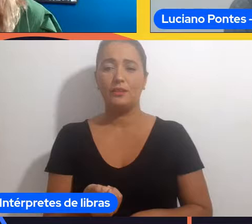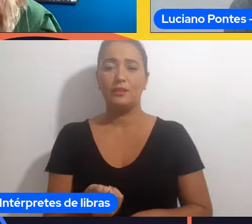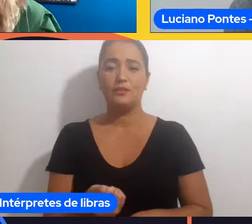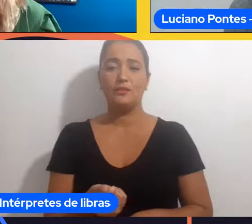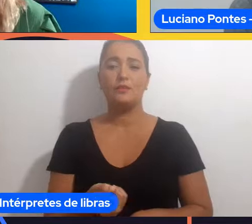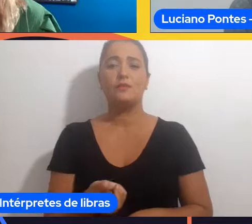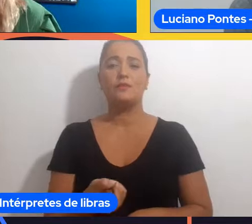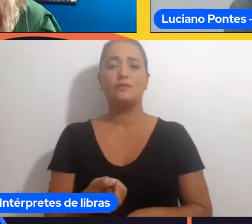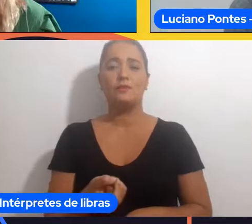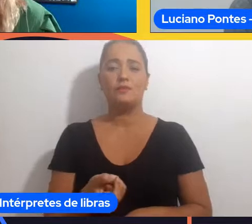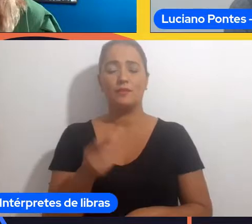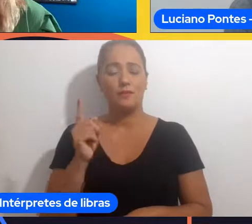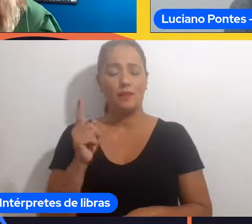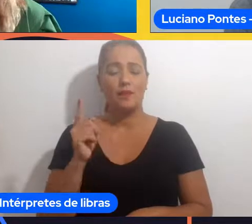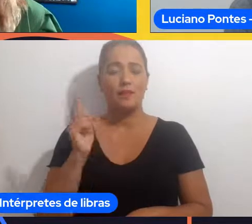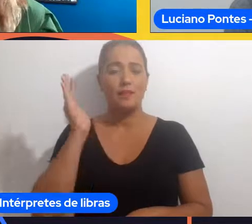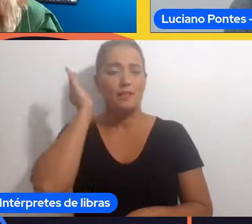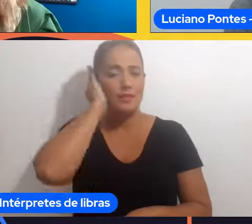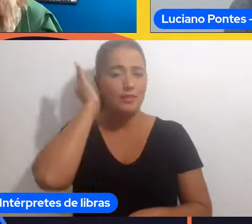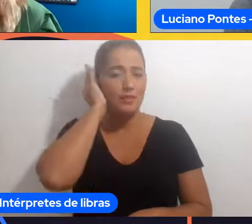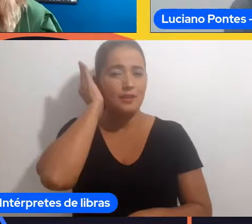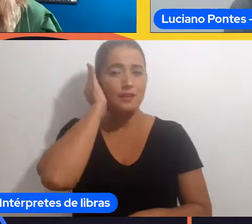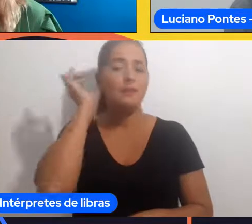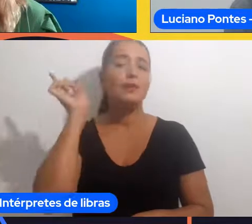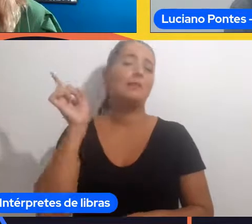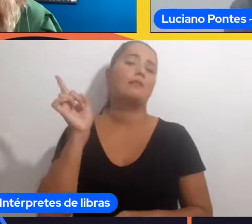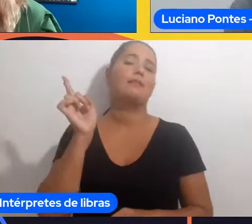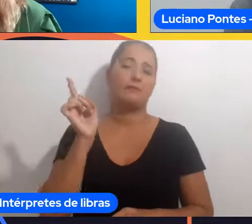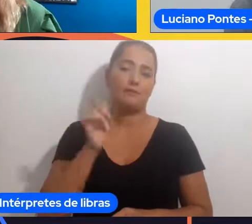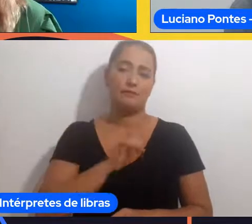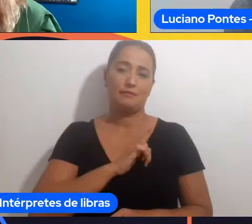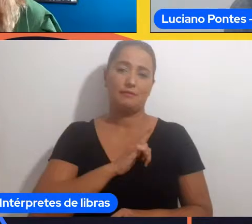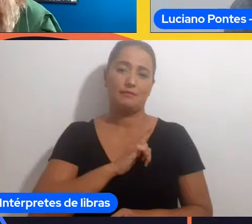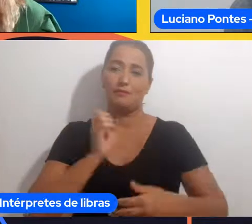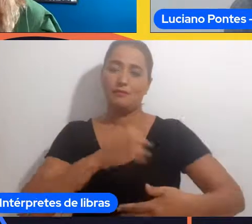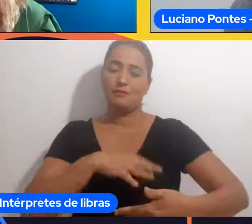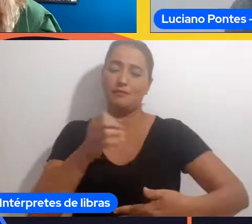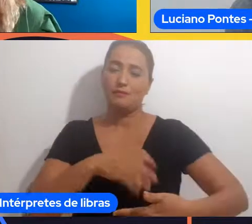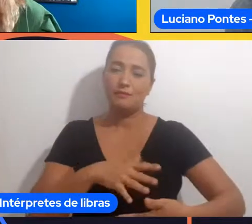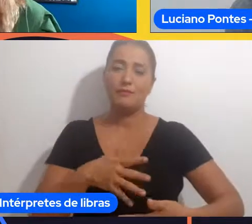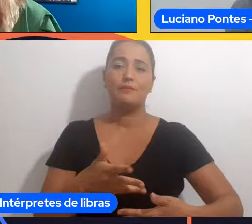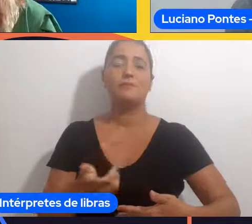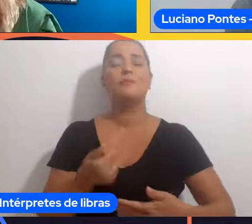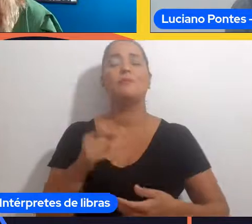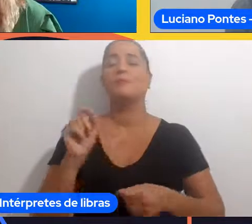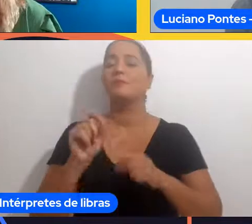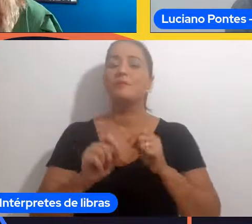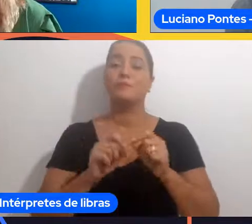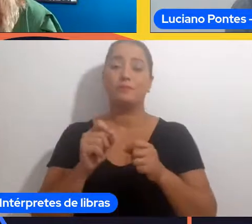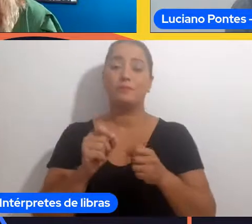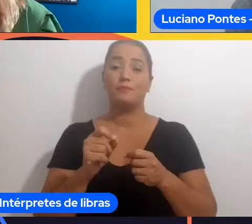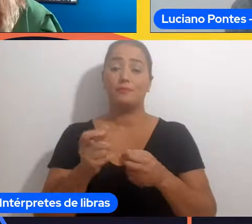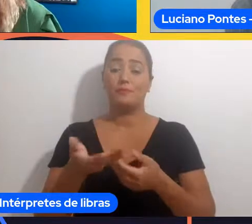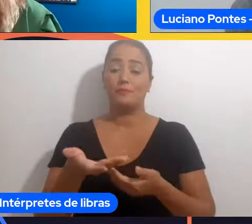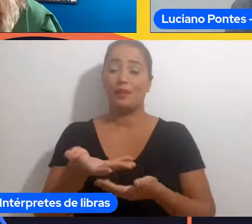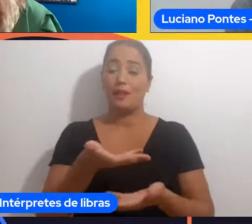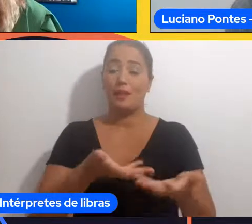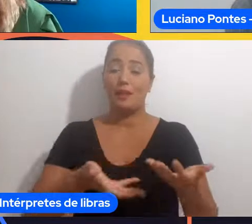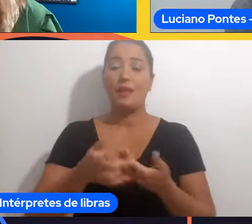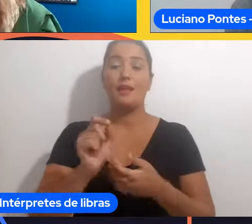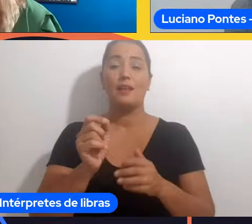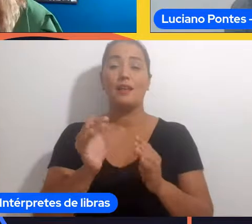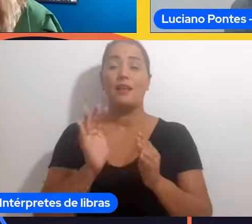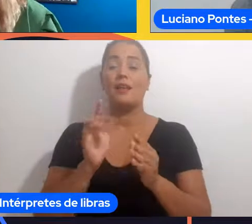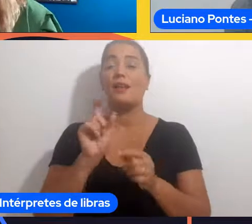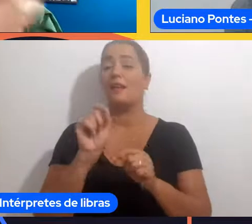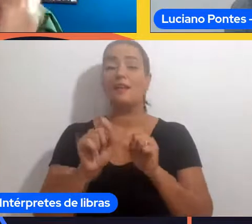Tamandaré, mexendo com argila, a minha relação com a argila, o barro, é uma coisa muito